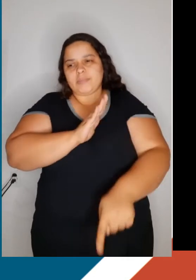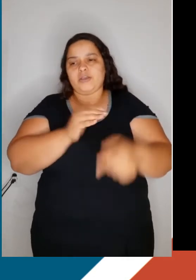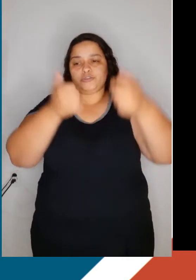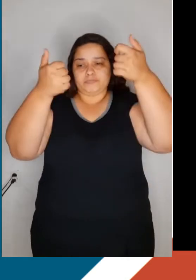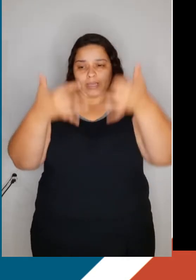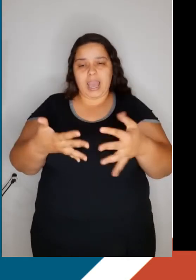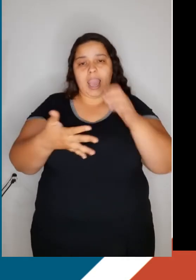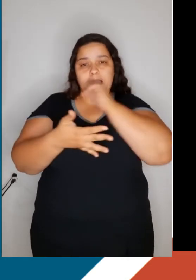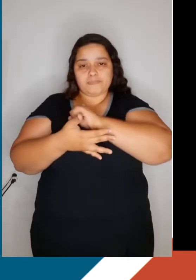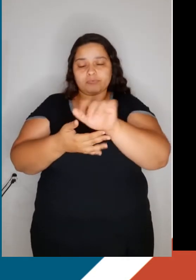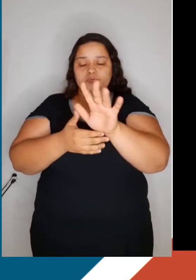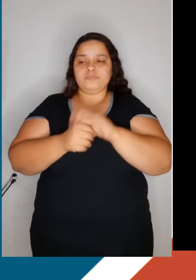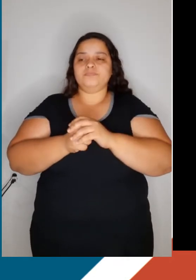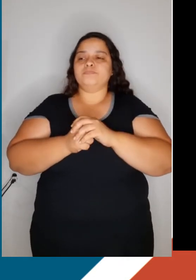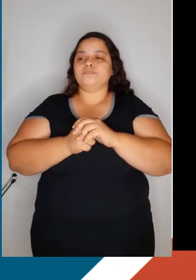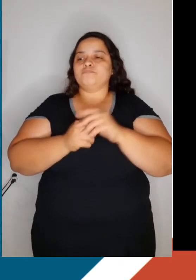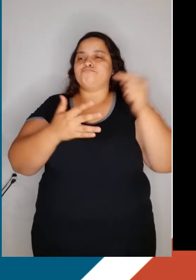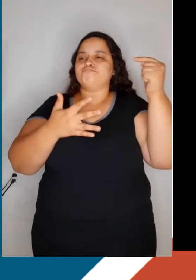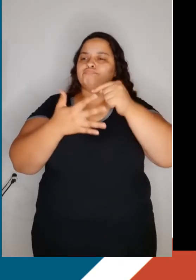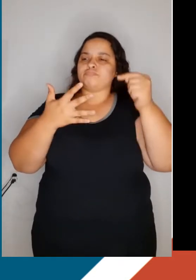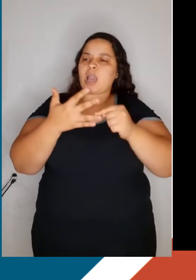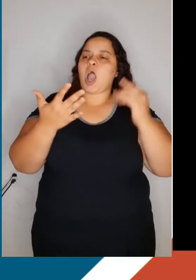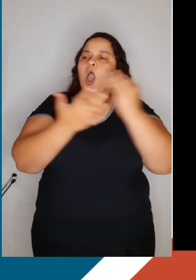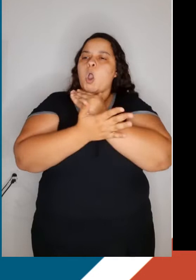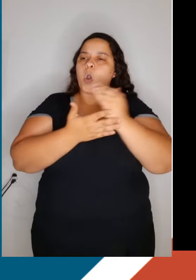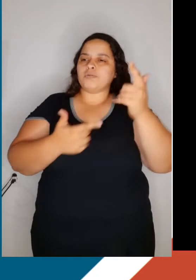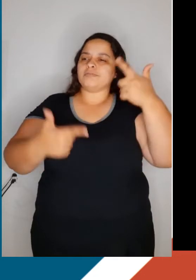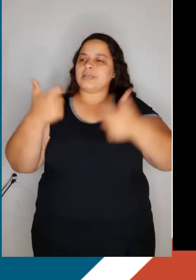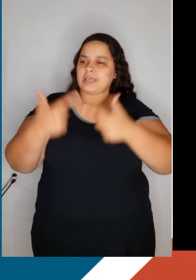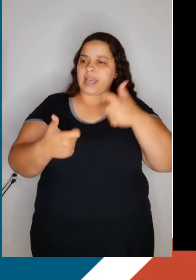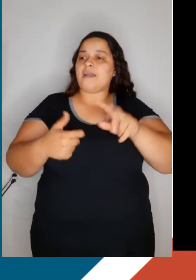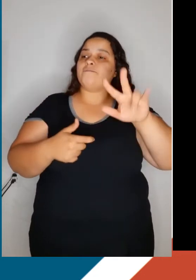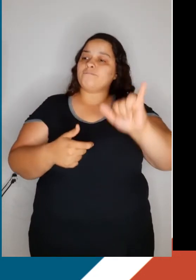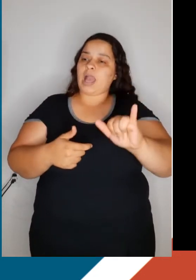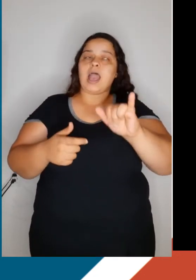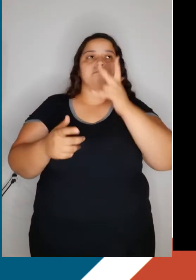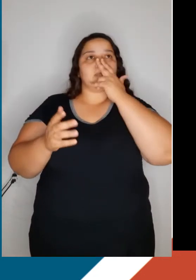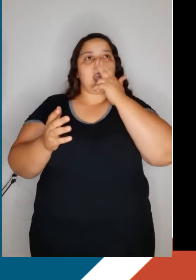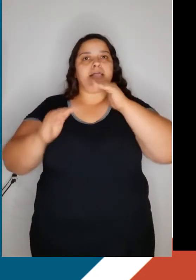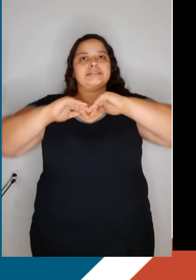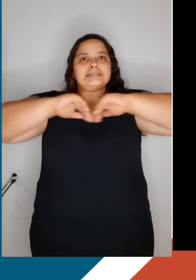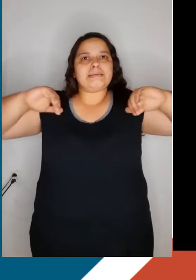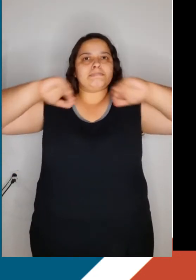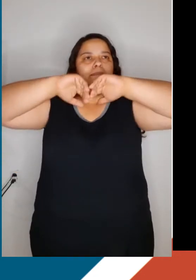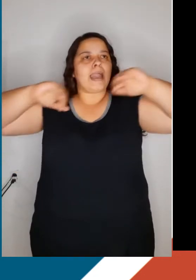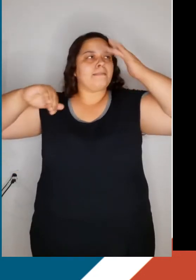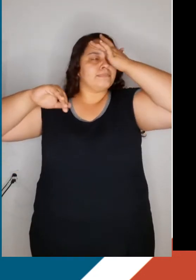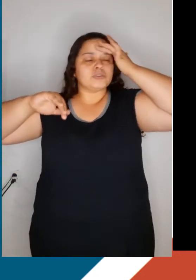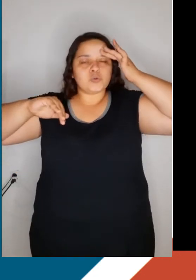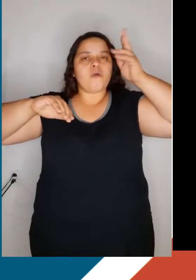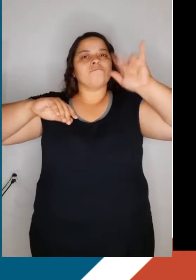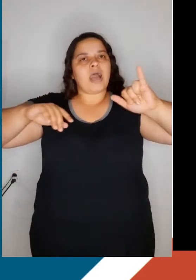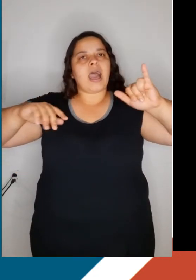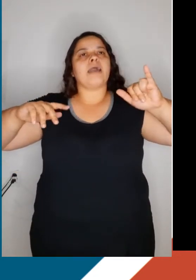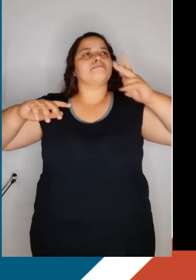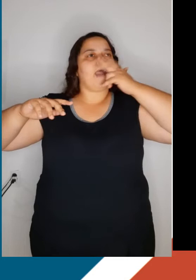explicar aqui rapidamente, pontuar para vocês alguns dos confrontos que vai colocar essas nações em lados opostos e que na Primeira Guerra Mundial elas vão lutar